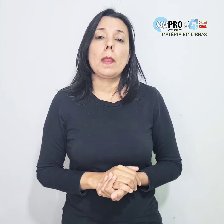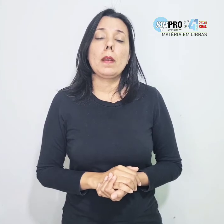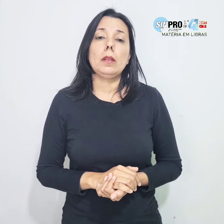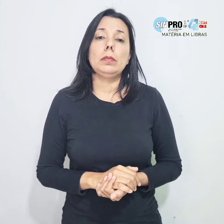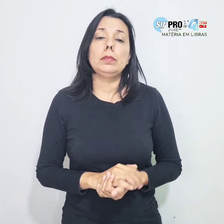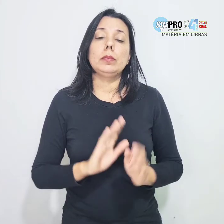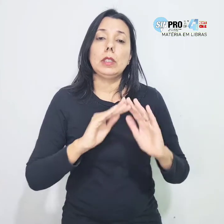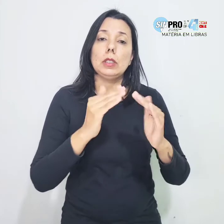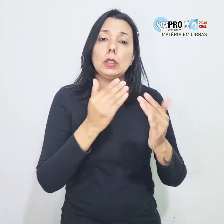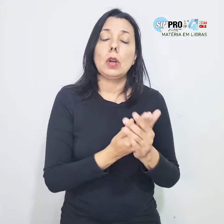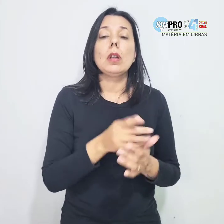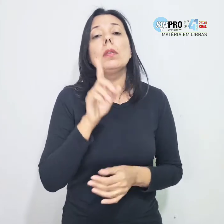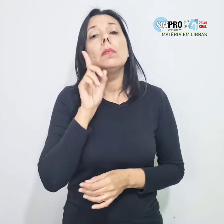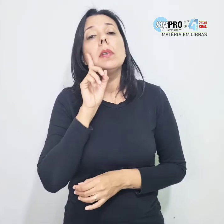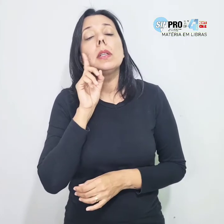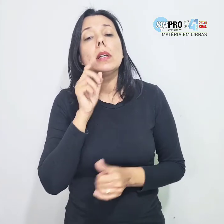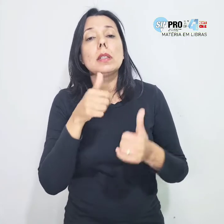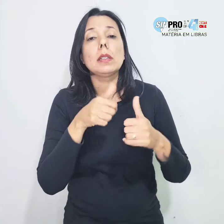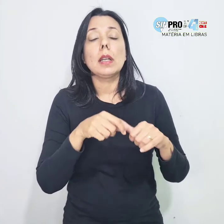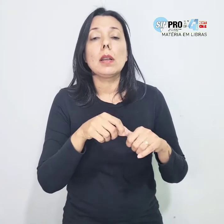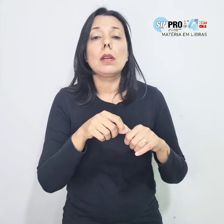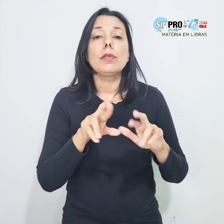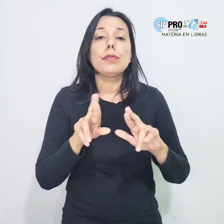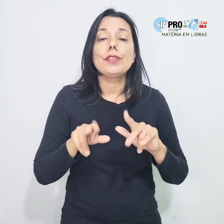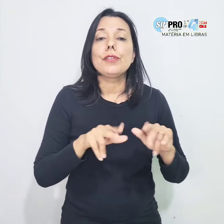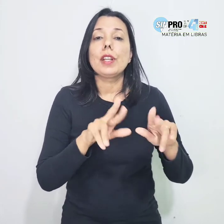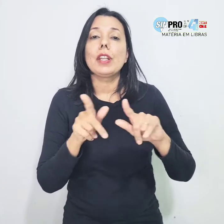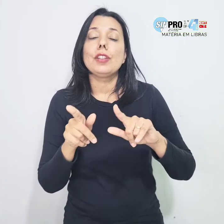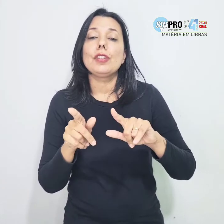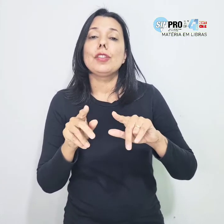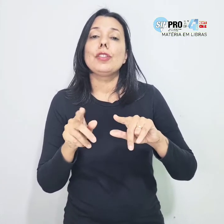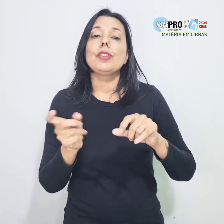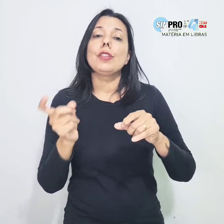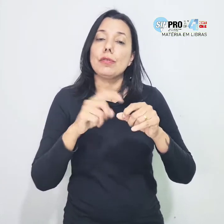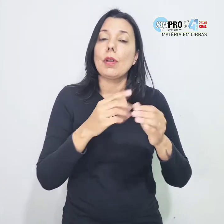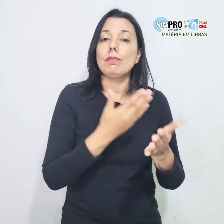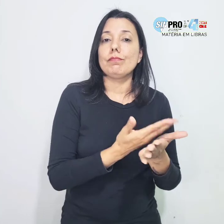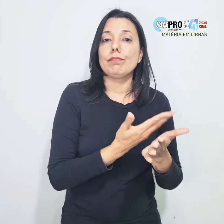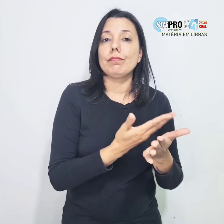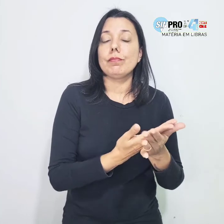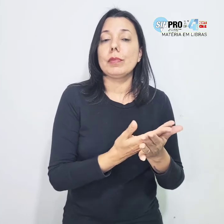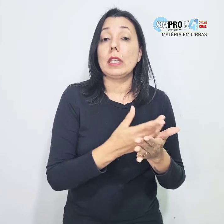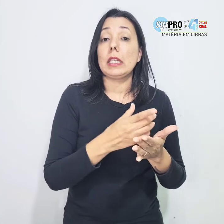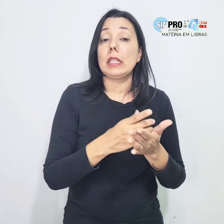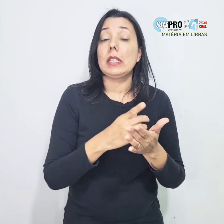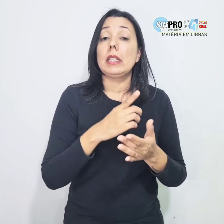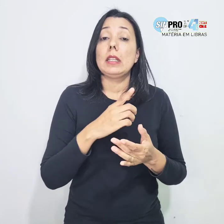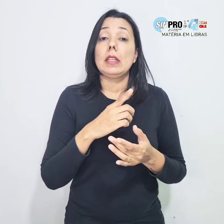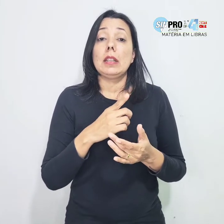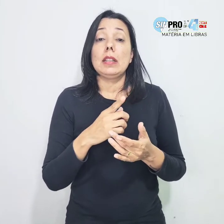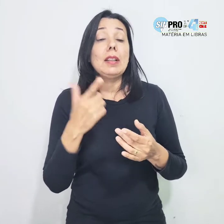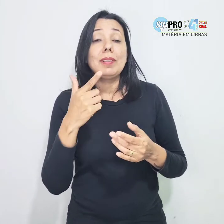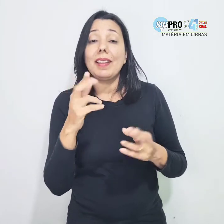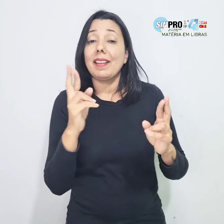As escolas americanas estarão bem diferentes na volta às aulas. Haverá menos interação entre turmas e